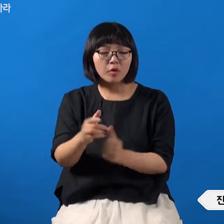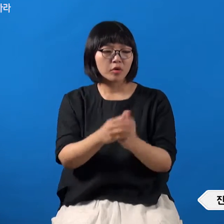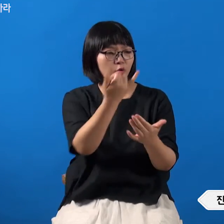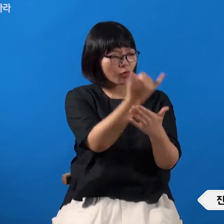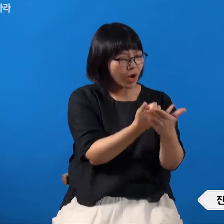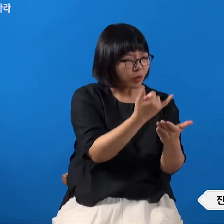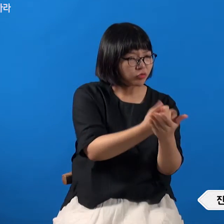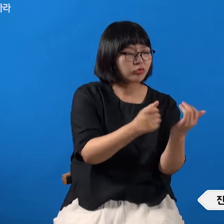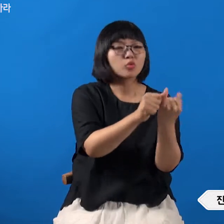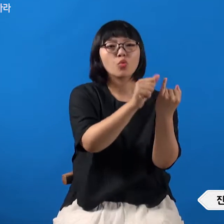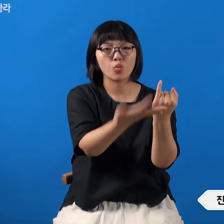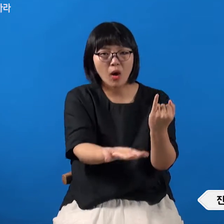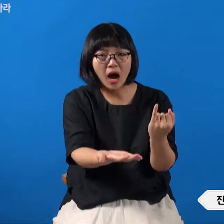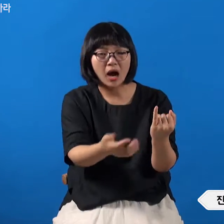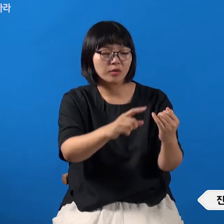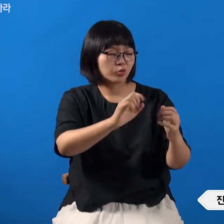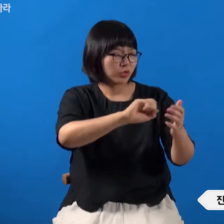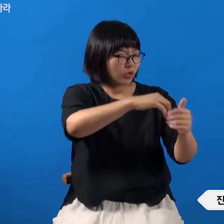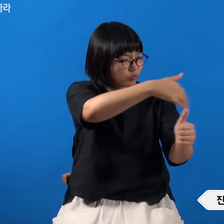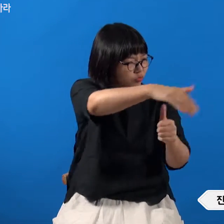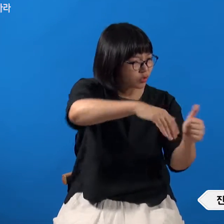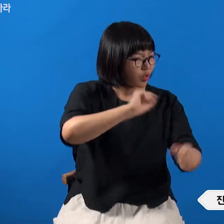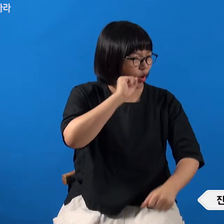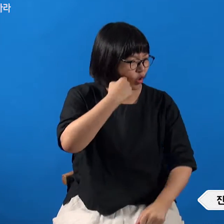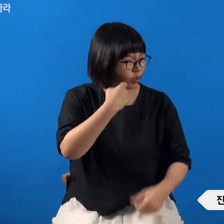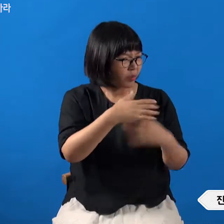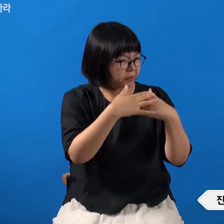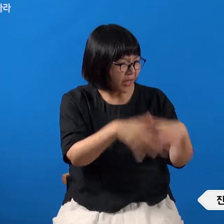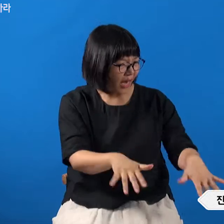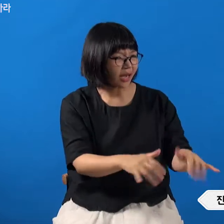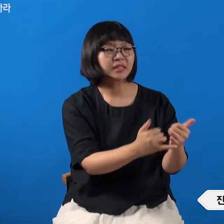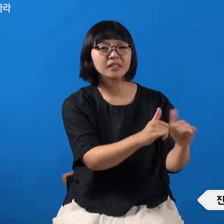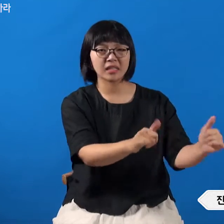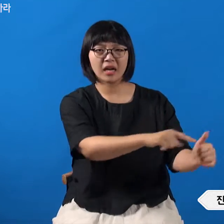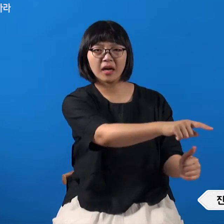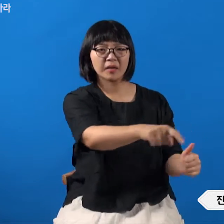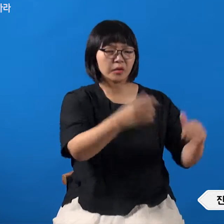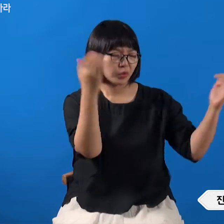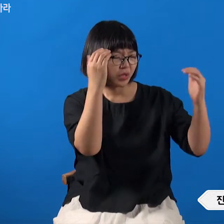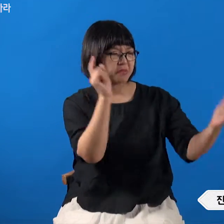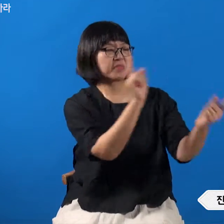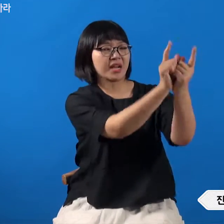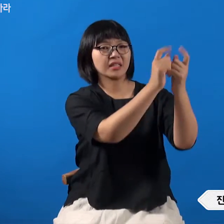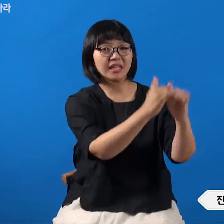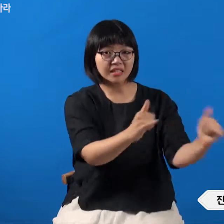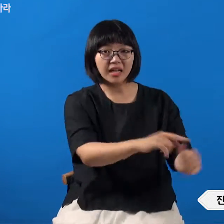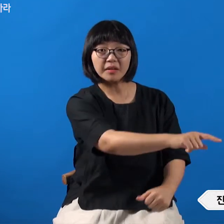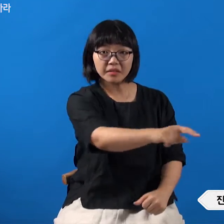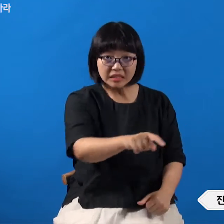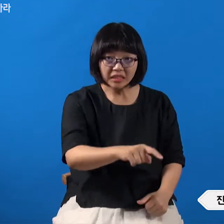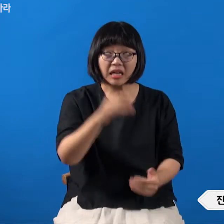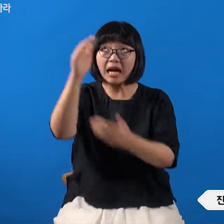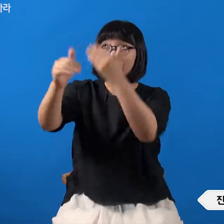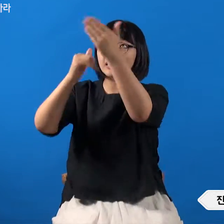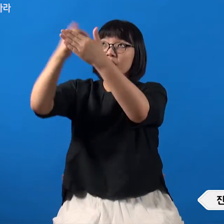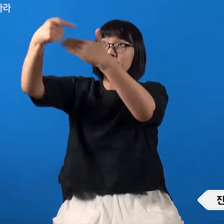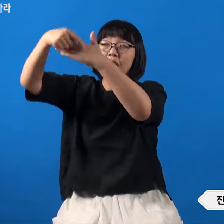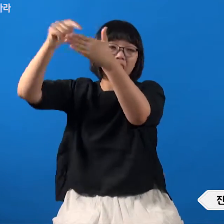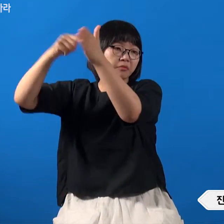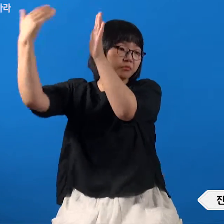그들을, 불쌍한 이웃들을, 연약한 이웃들을 바로 하나님의 마음에 있는